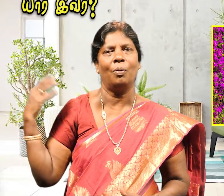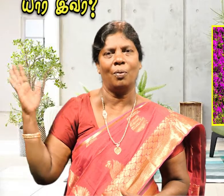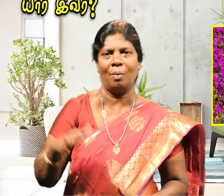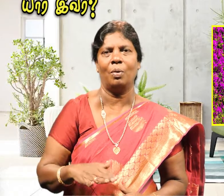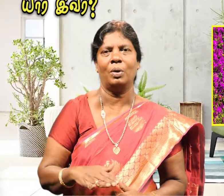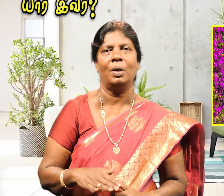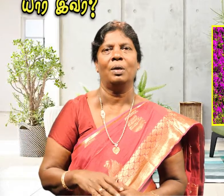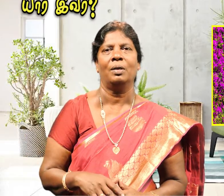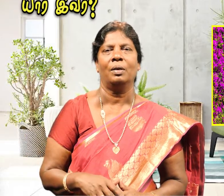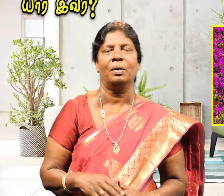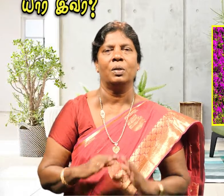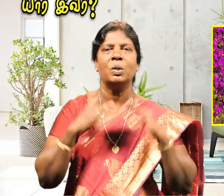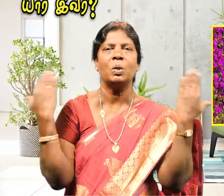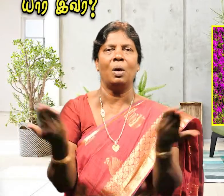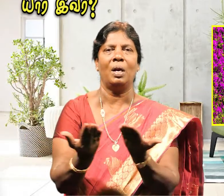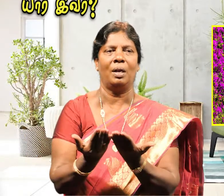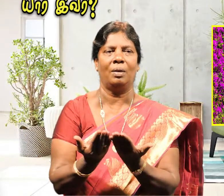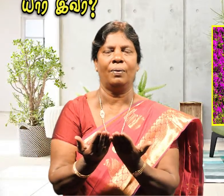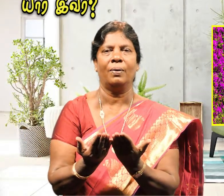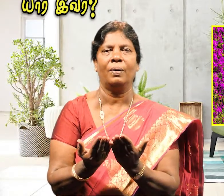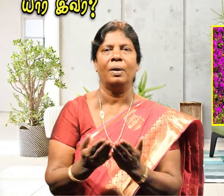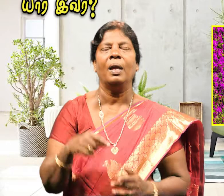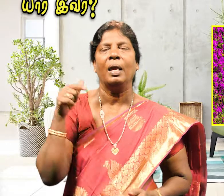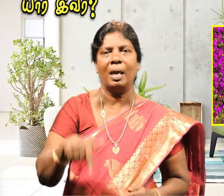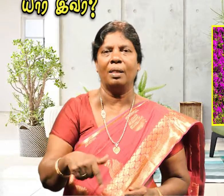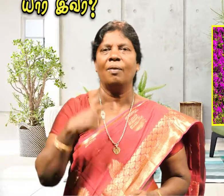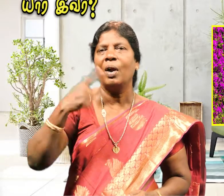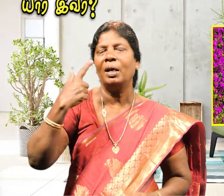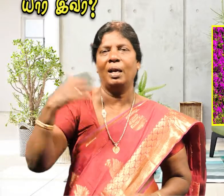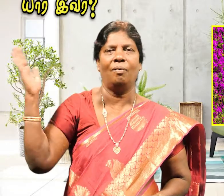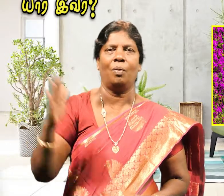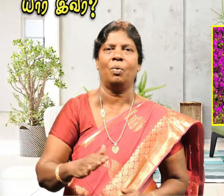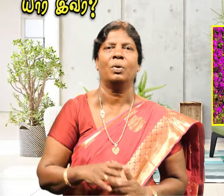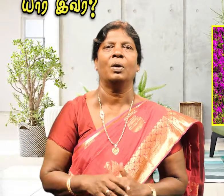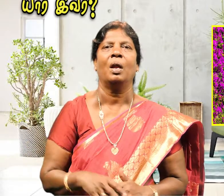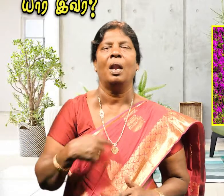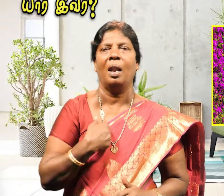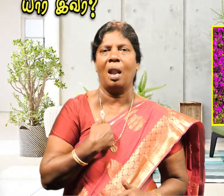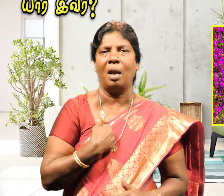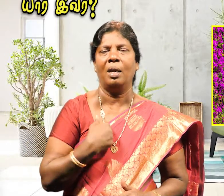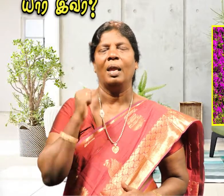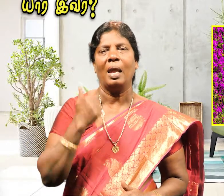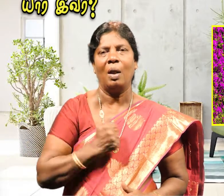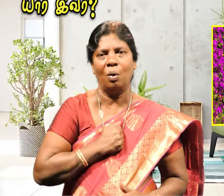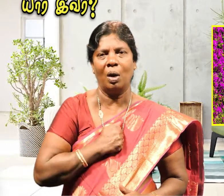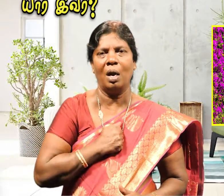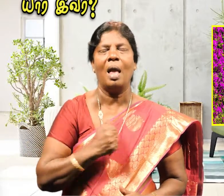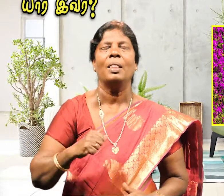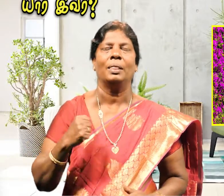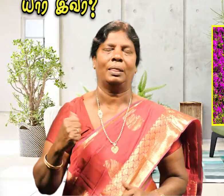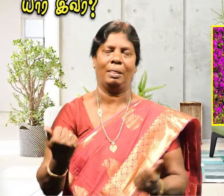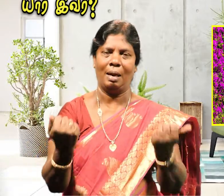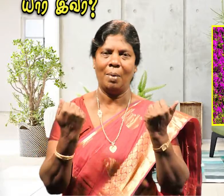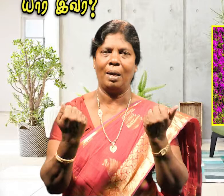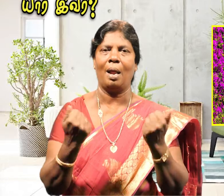வரும்போது, வாழ்க்கையின் சூழ்நிலைகளில் வருகிற பாதிப்புகள் நம்முடைய வாழ்க்கையில் வரும்போது, நான் அதை